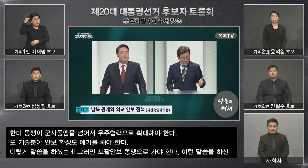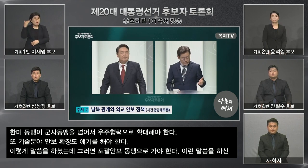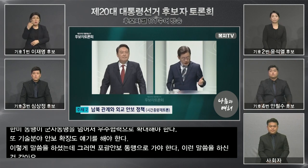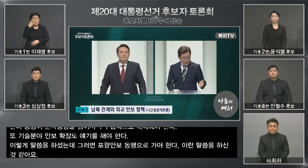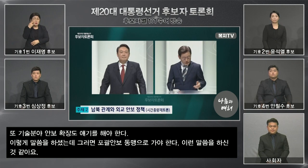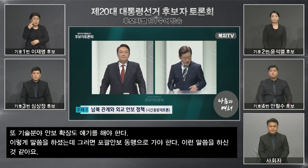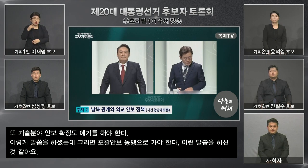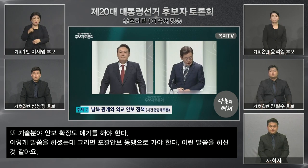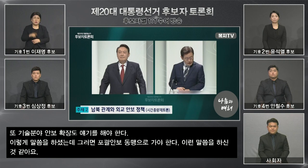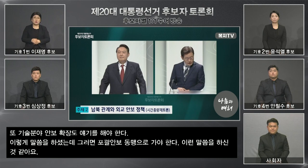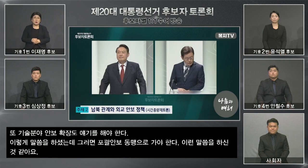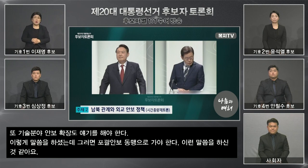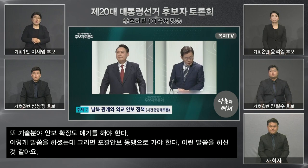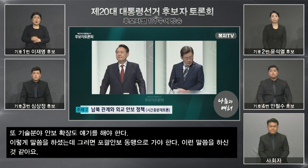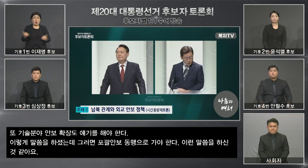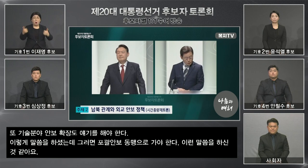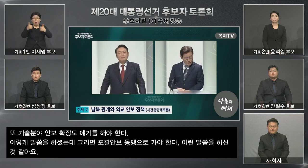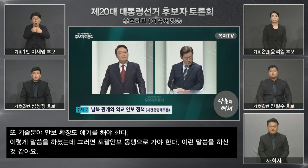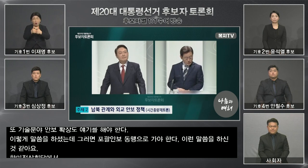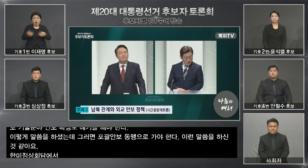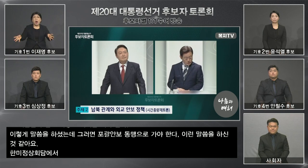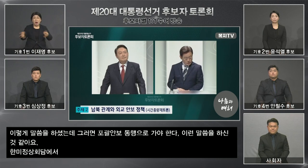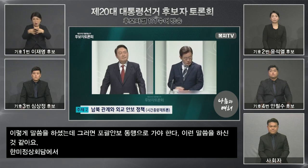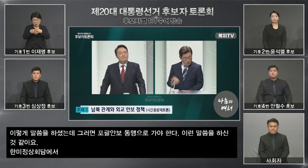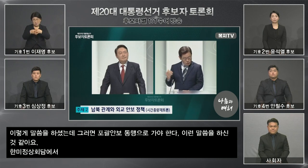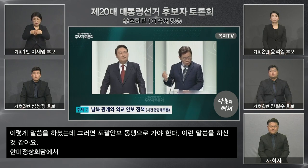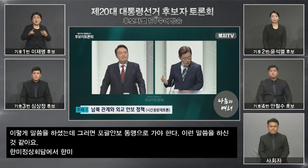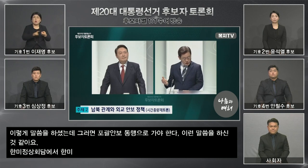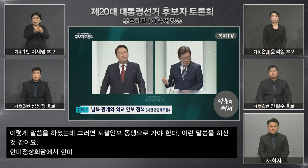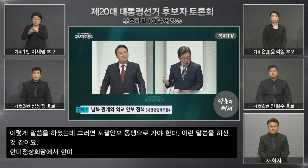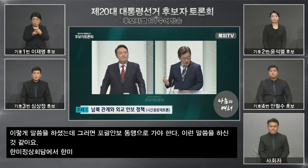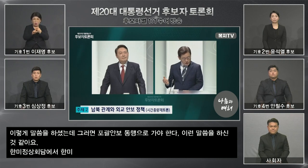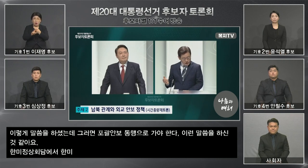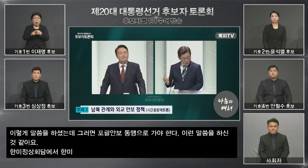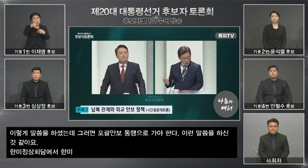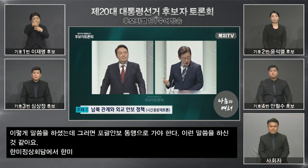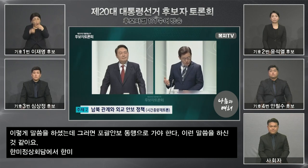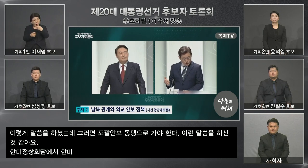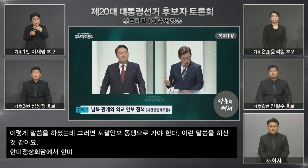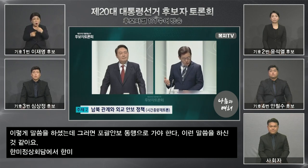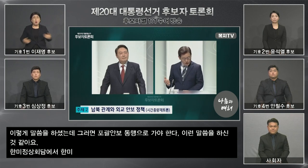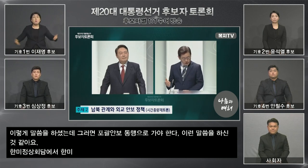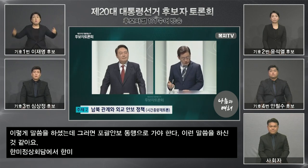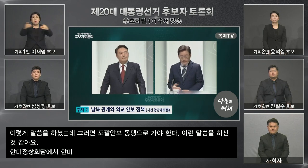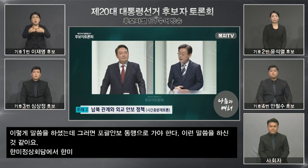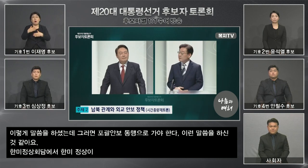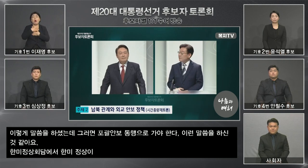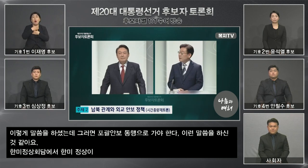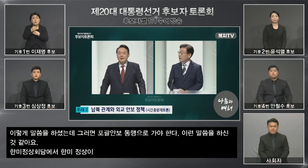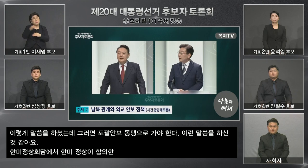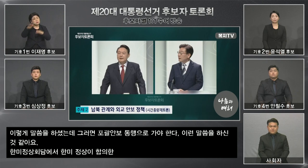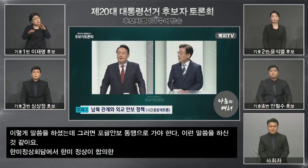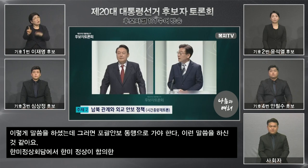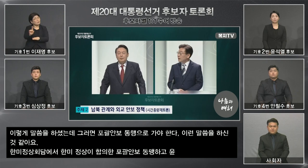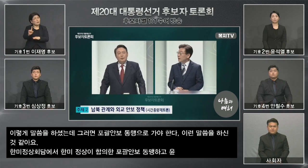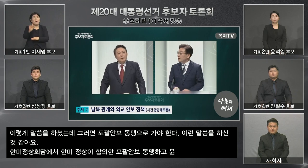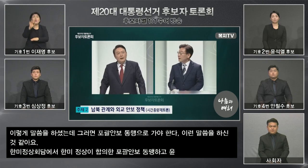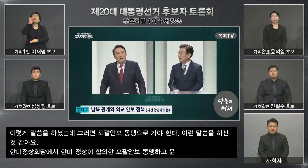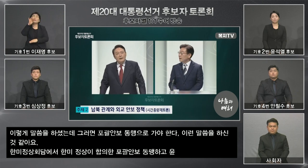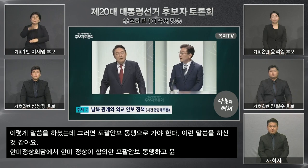한미정상회담에서 한미정상이 합의한 포관동맹하고 윤 후보께서 말씀하시는 포관동맹은 어떤 차이가 있습니까?